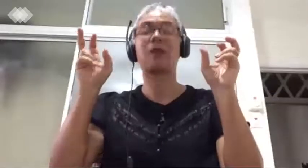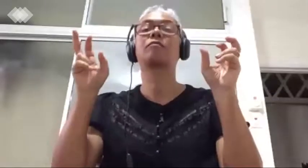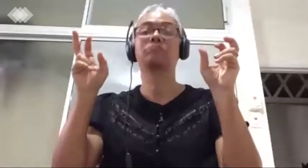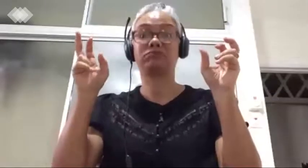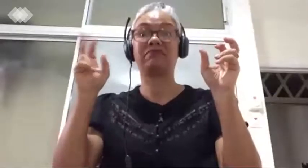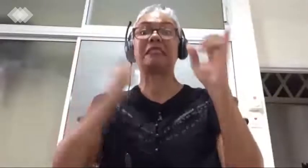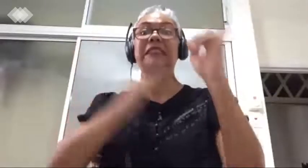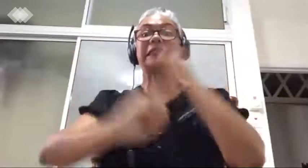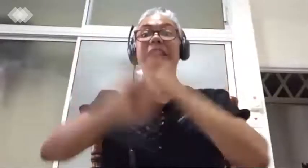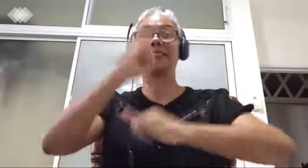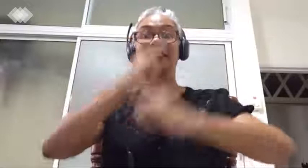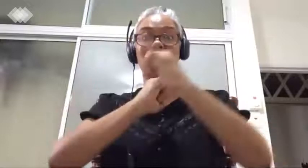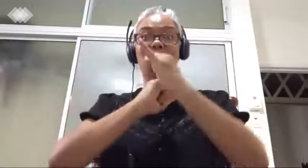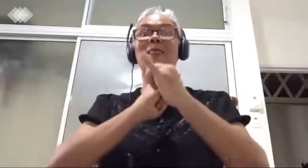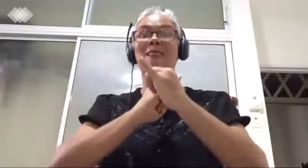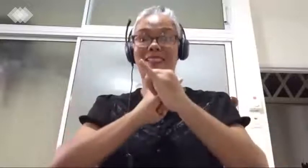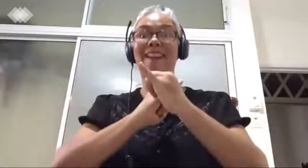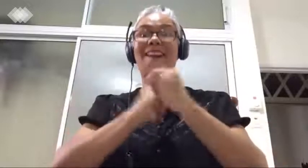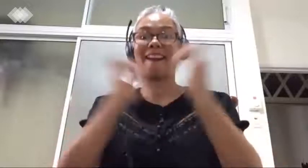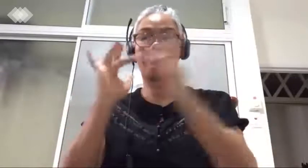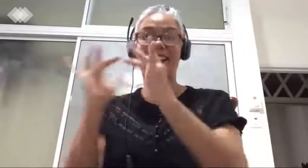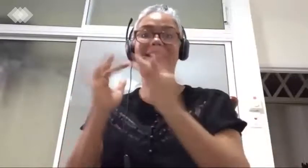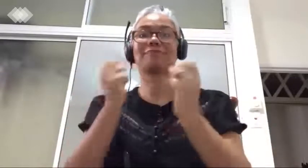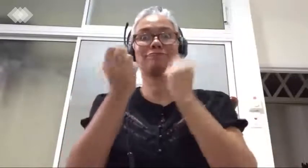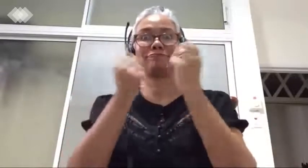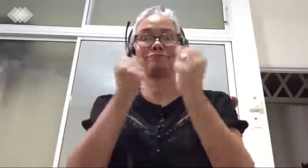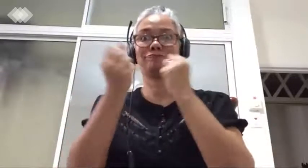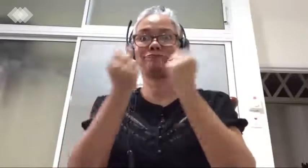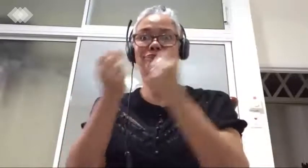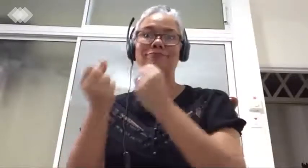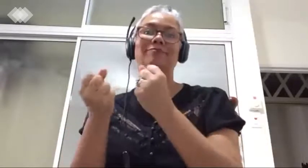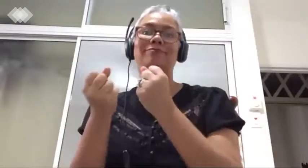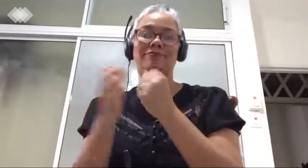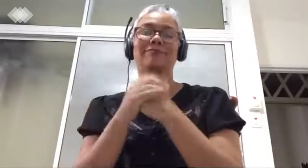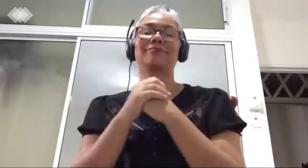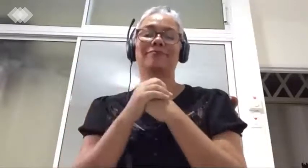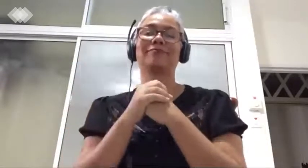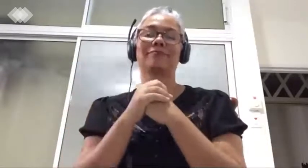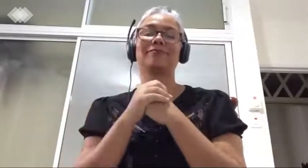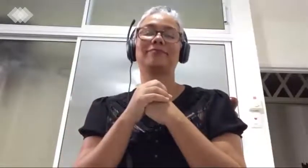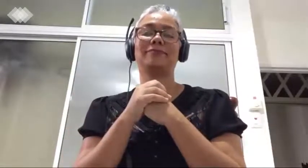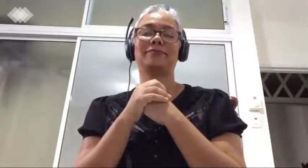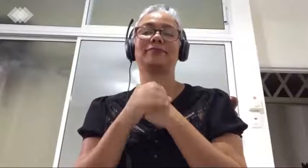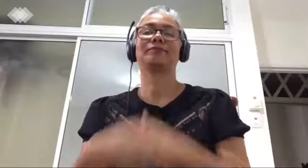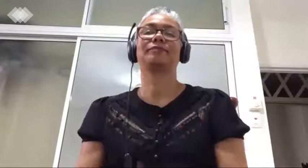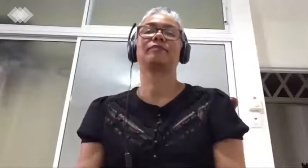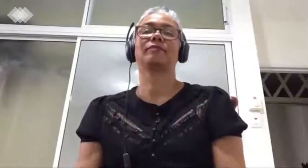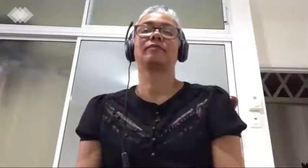en lenguas de señas dirigido a profesionales de la psicología, en el que